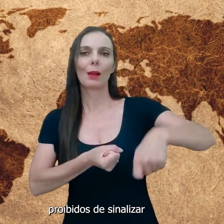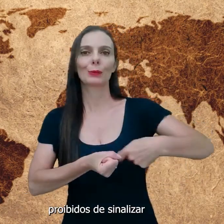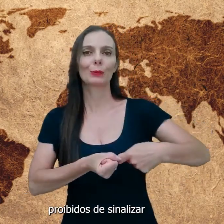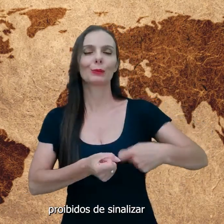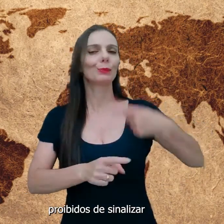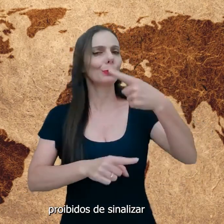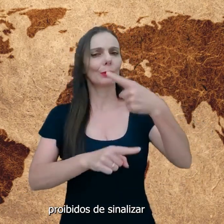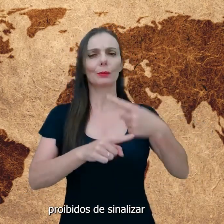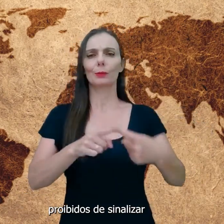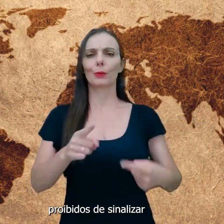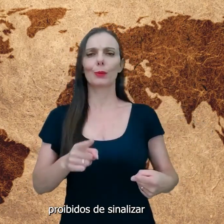proibidos de sinalizar.